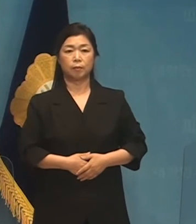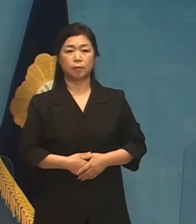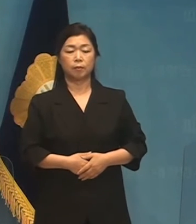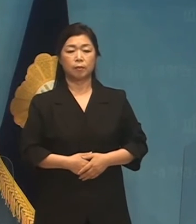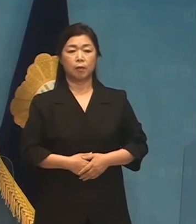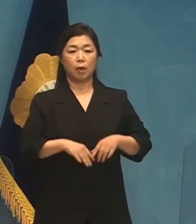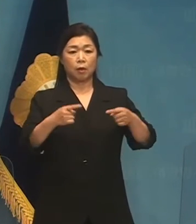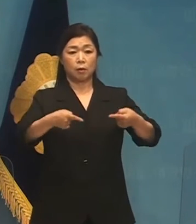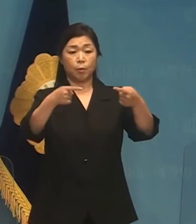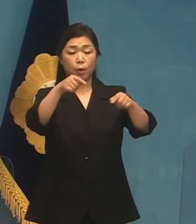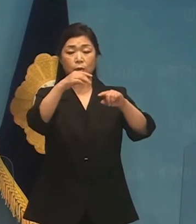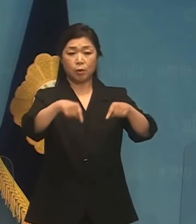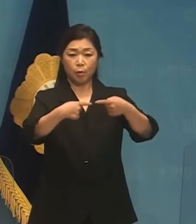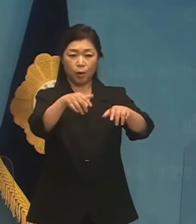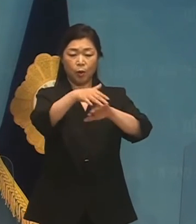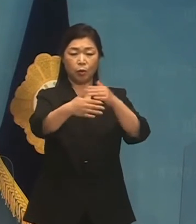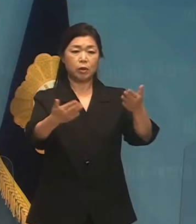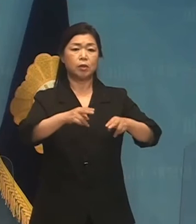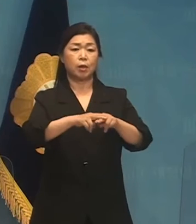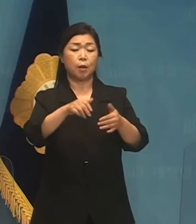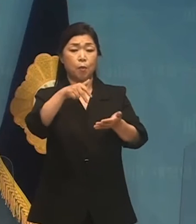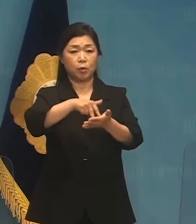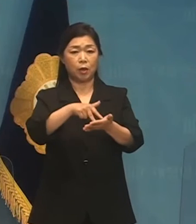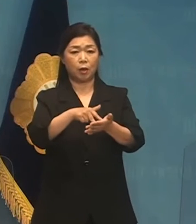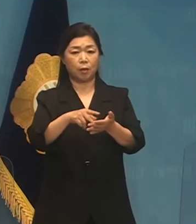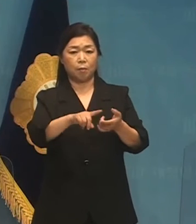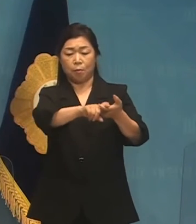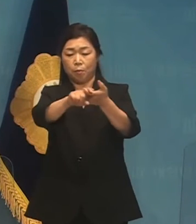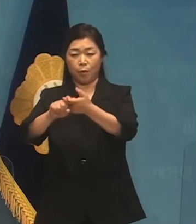참여형 일자리 보장제를 통한 평등한